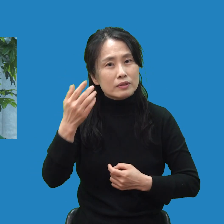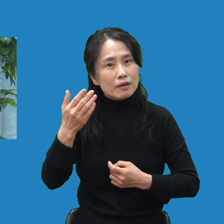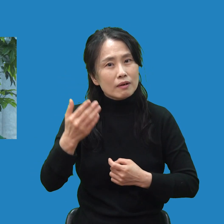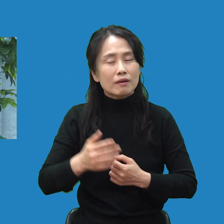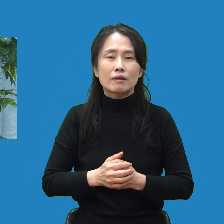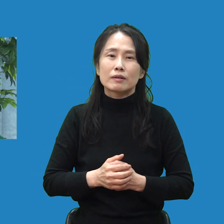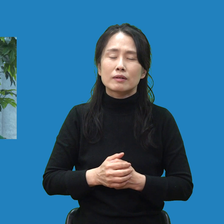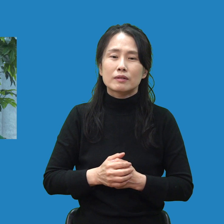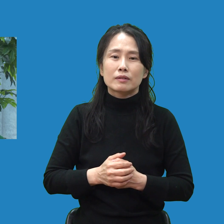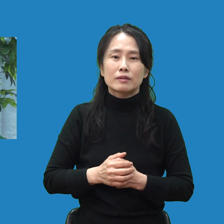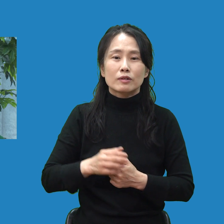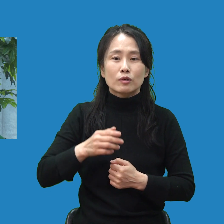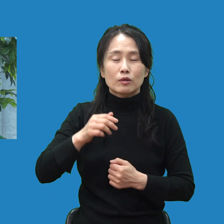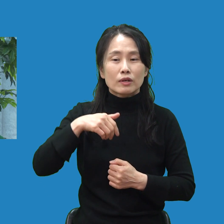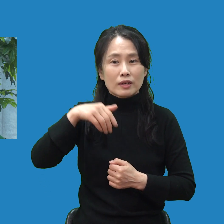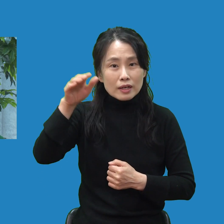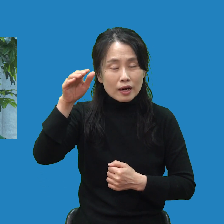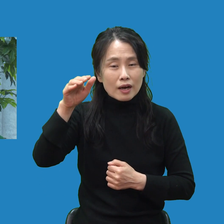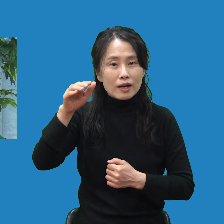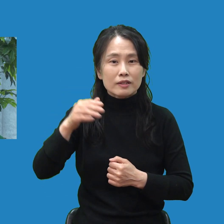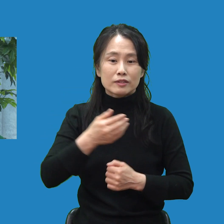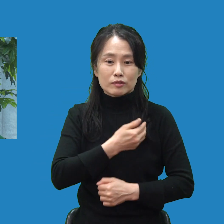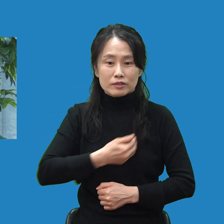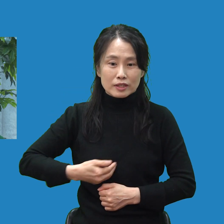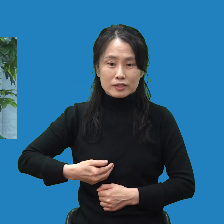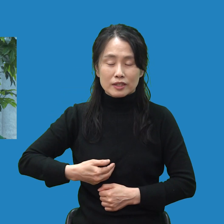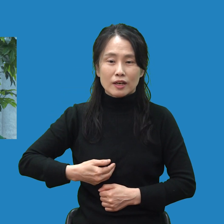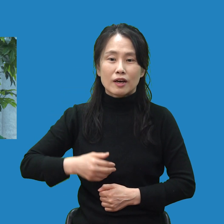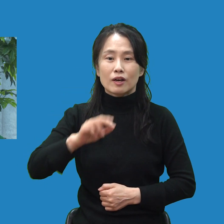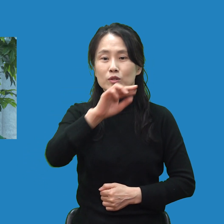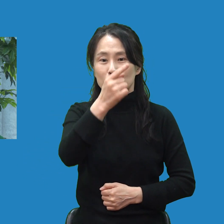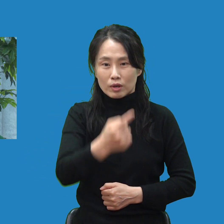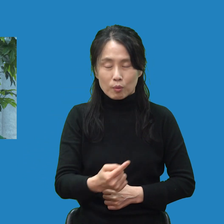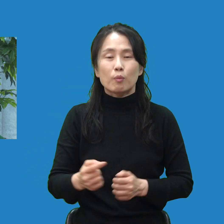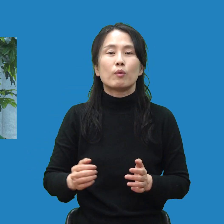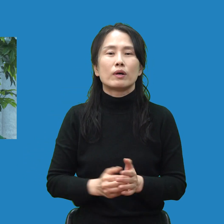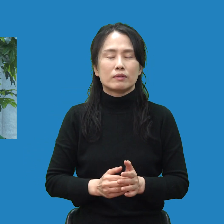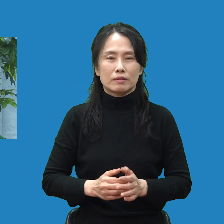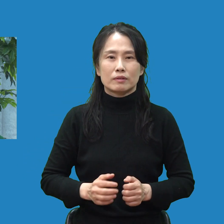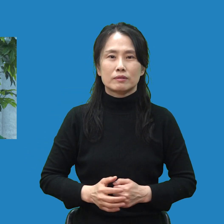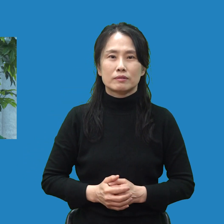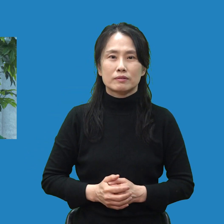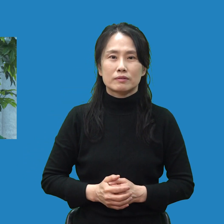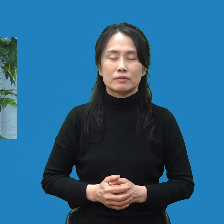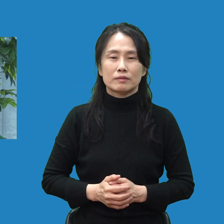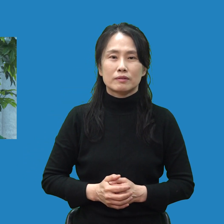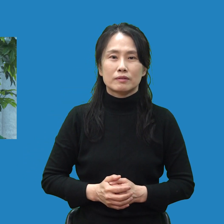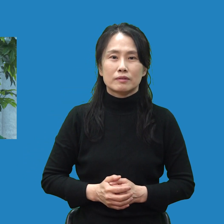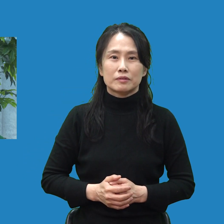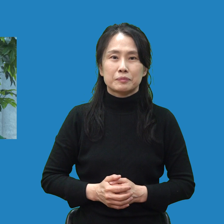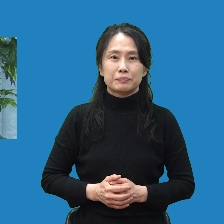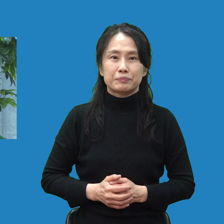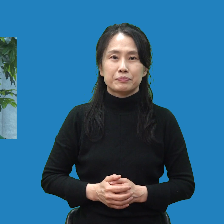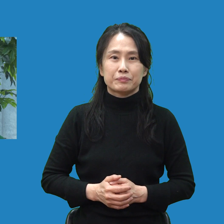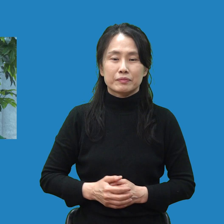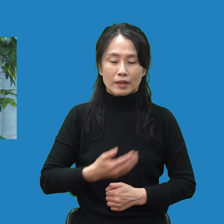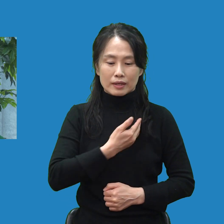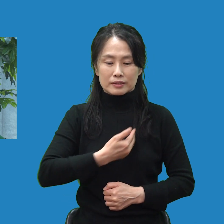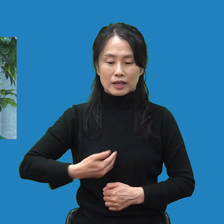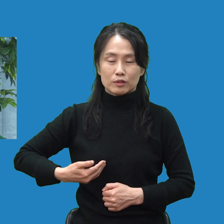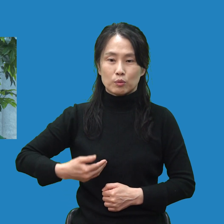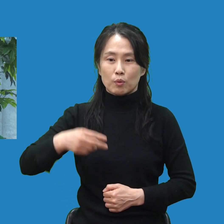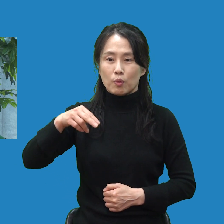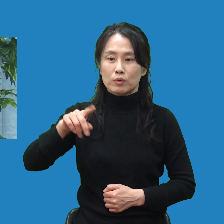나갔던 사도들이 예수님께로 돌아왔습니다. 마가는 이 대목에서 제자들이라 하지 않고